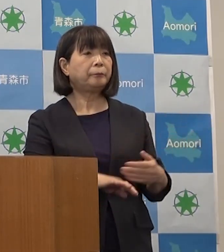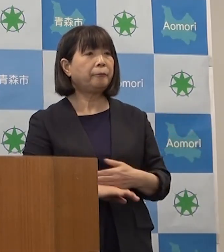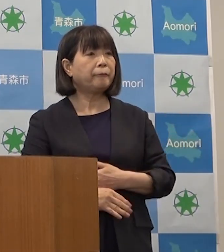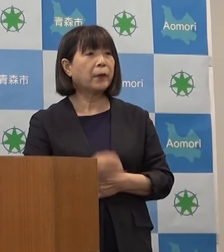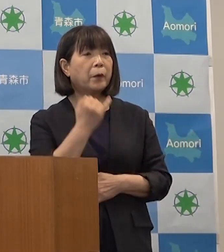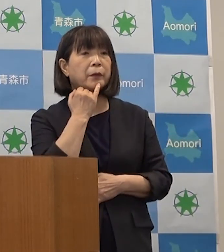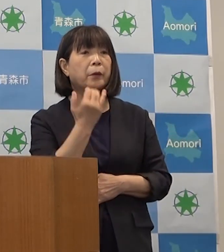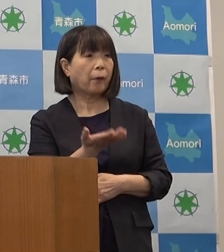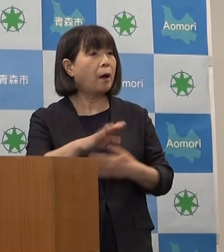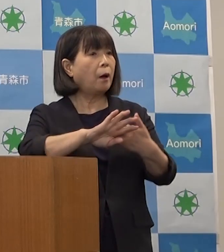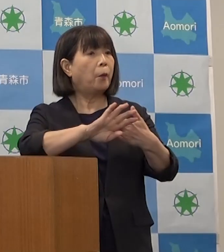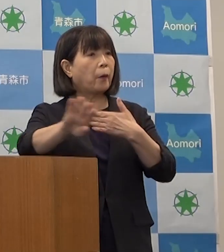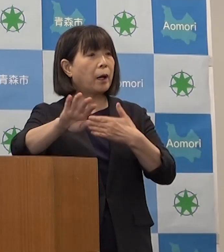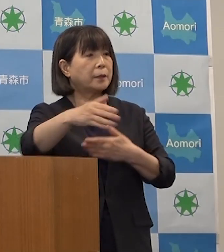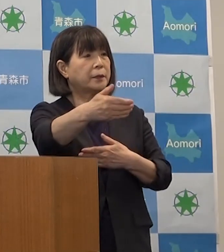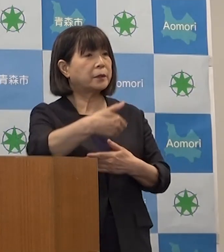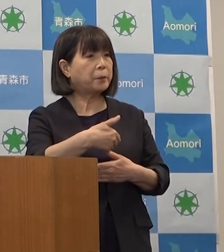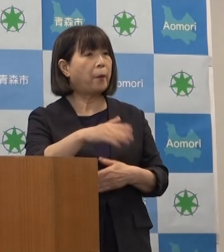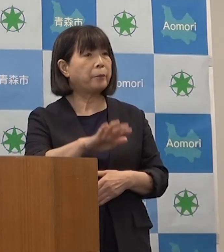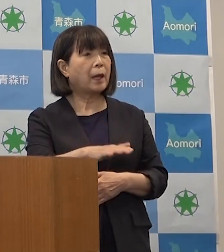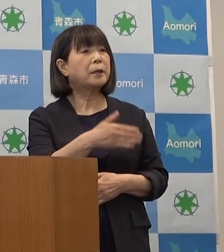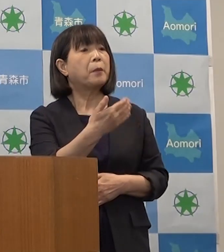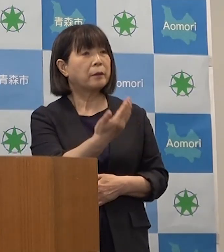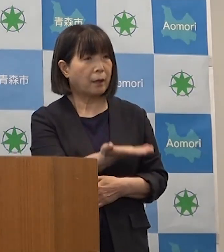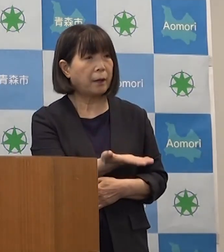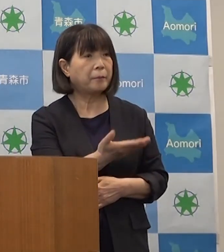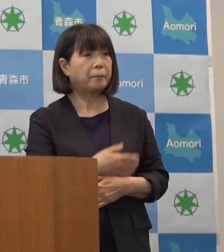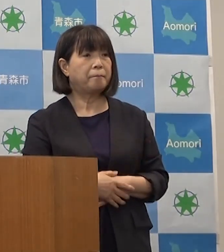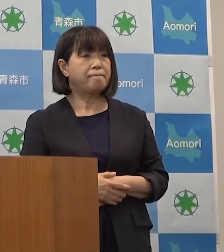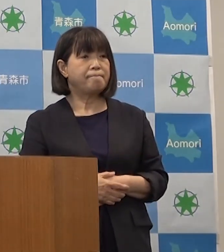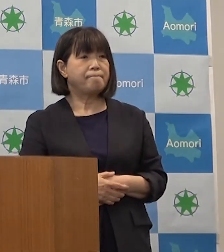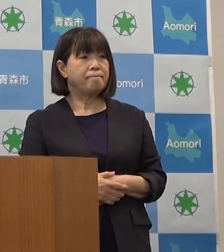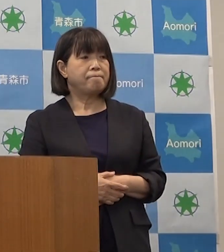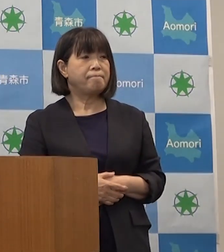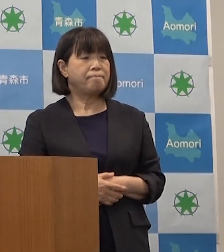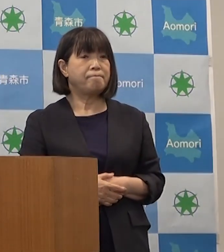か？他にご質問はございますか？